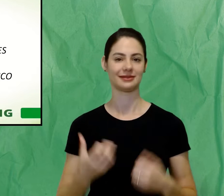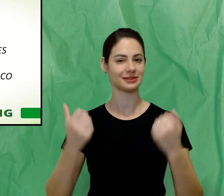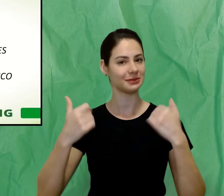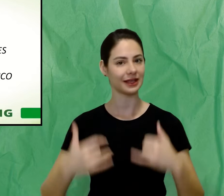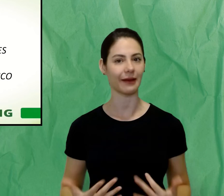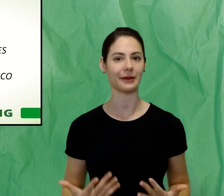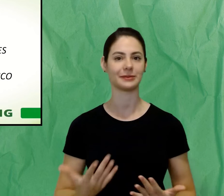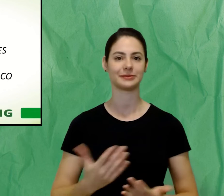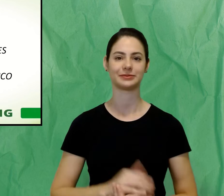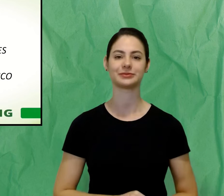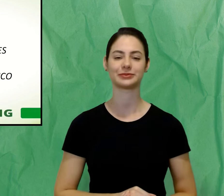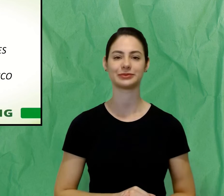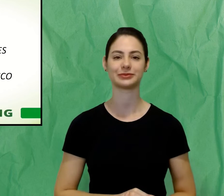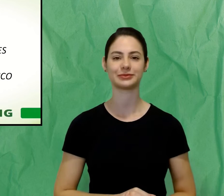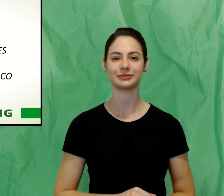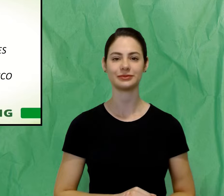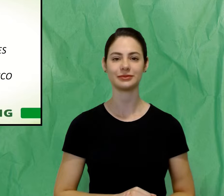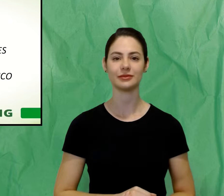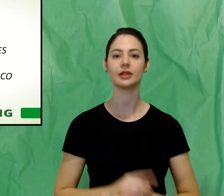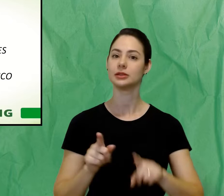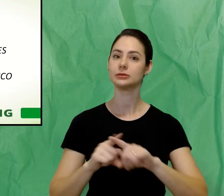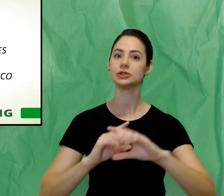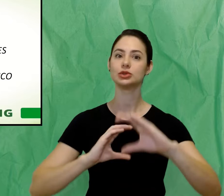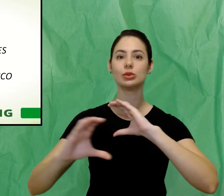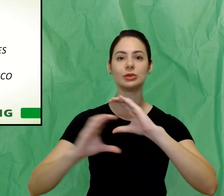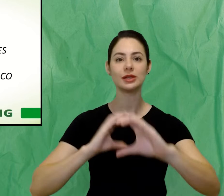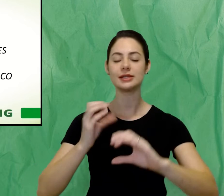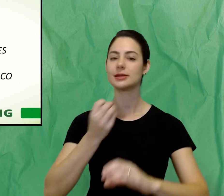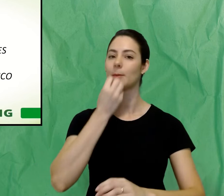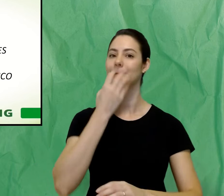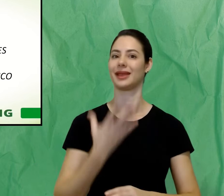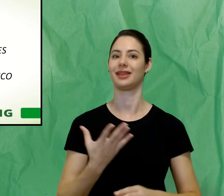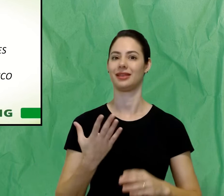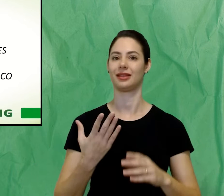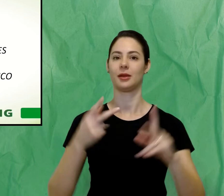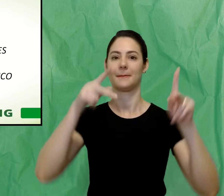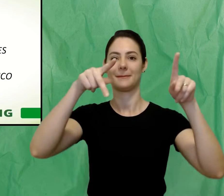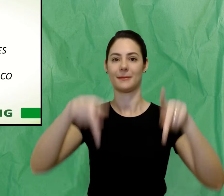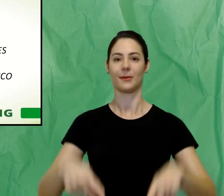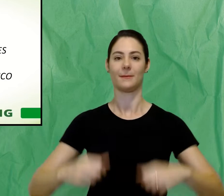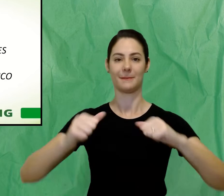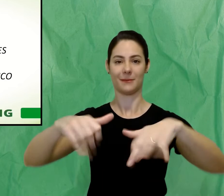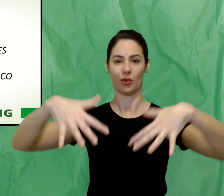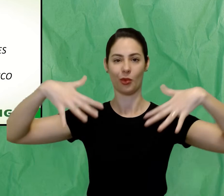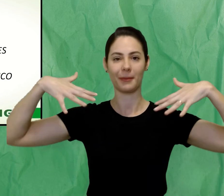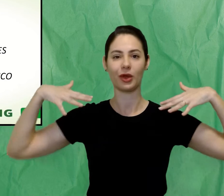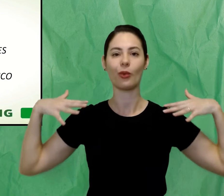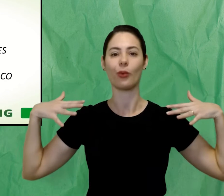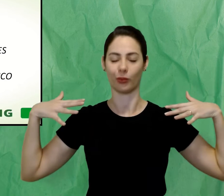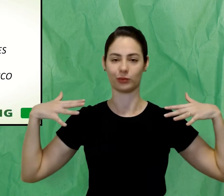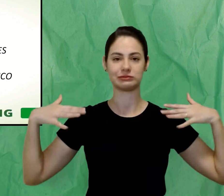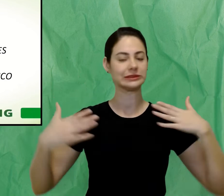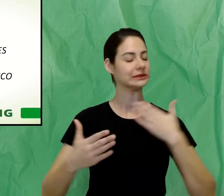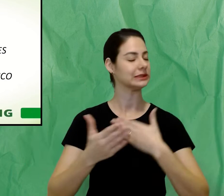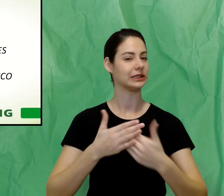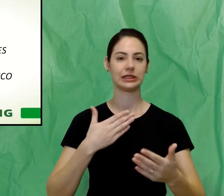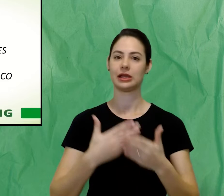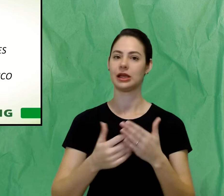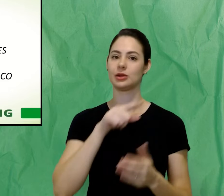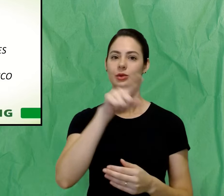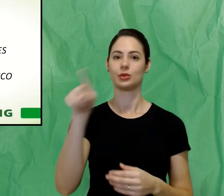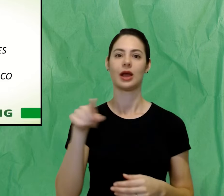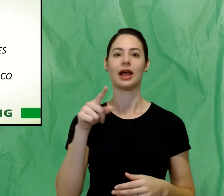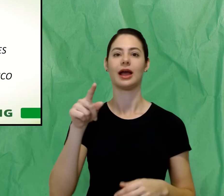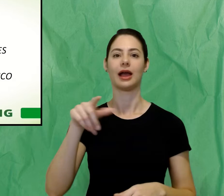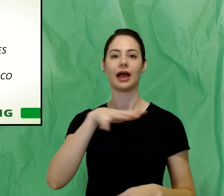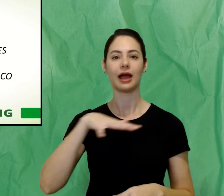falar bem sobre elas. E se comunicar bem em público. Independentemente da sua área de